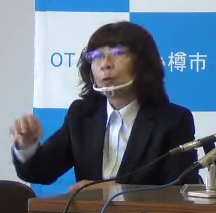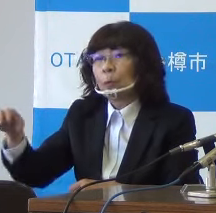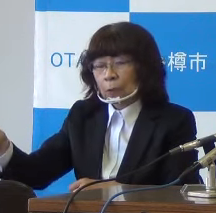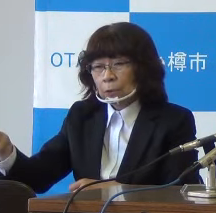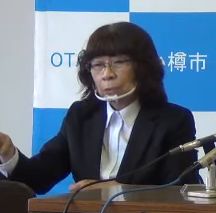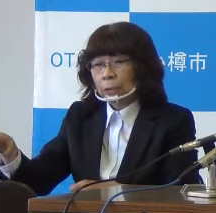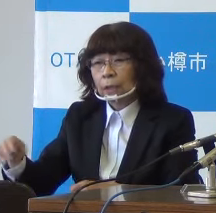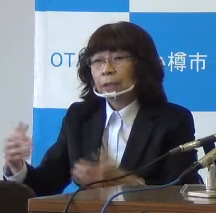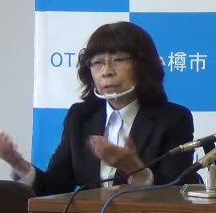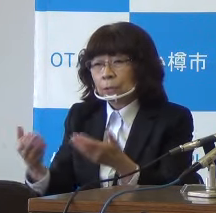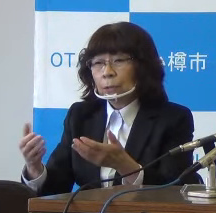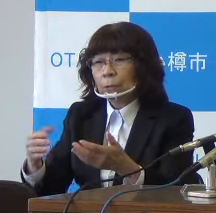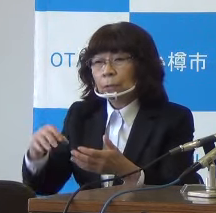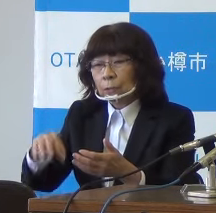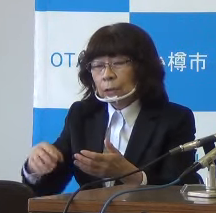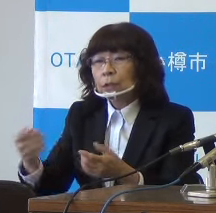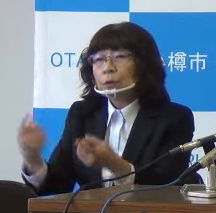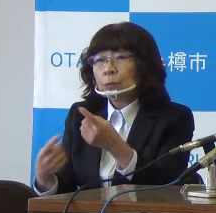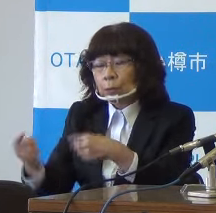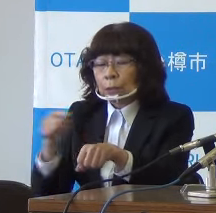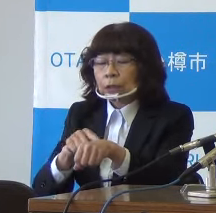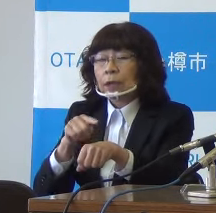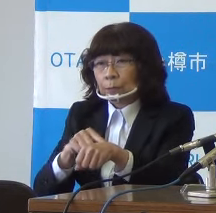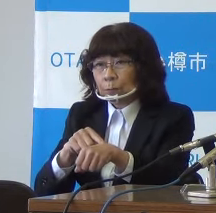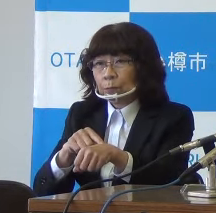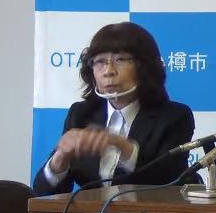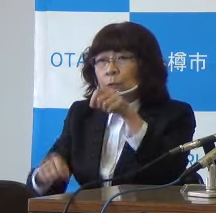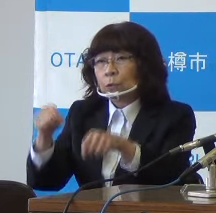時差出勤を実施いたします。